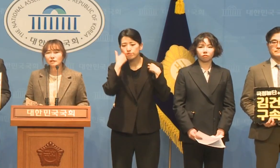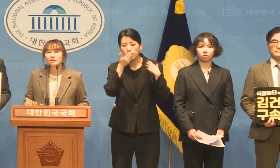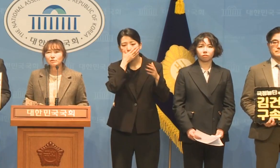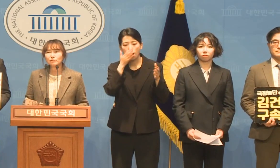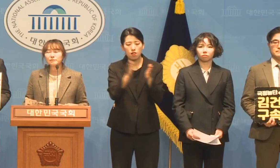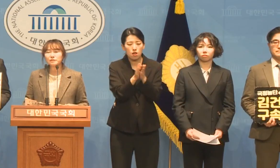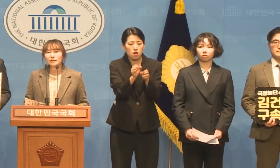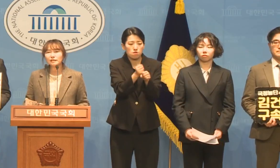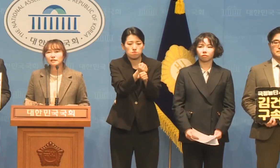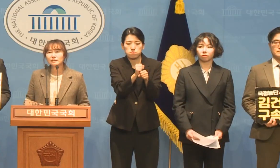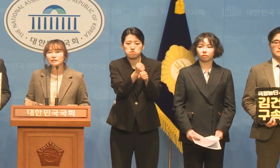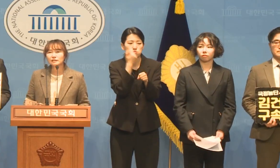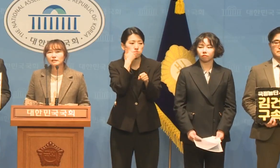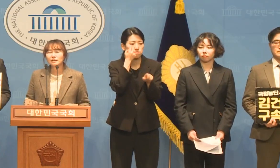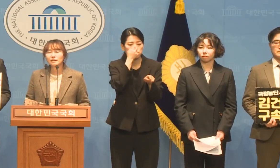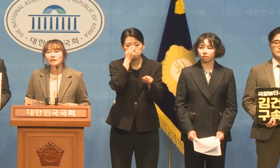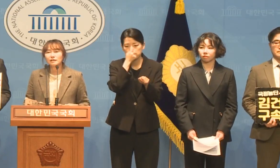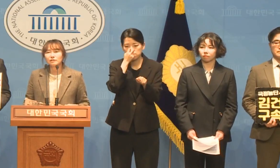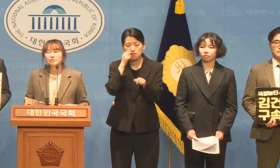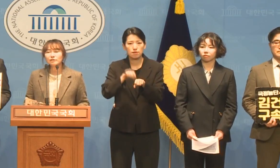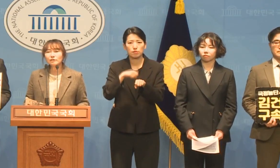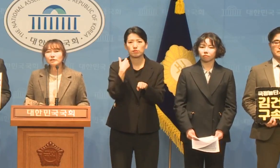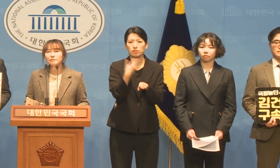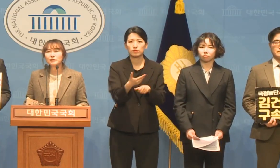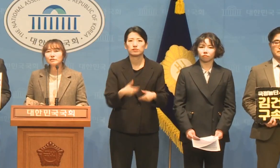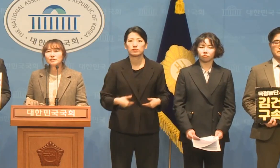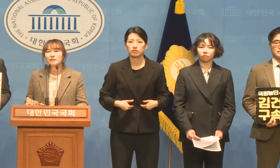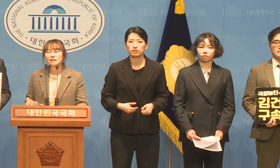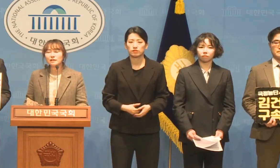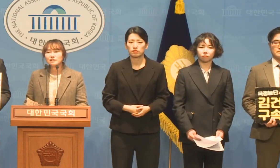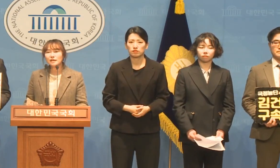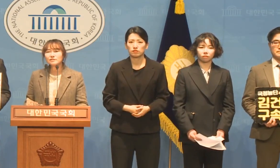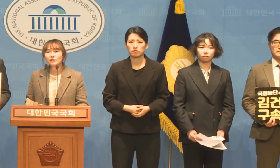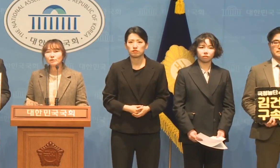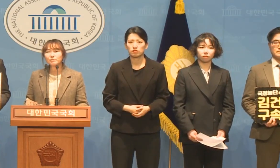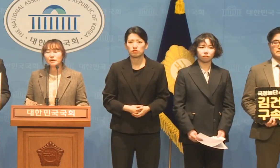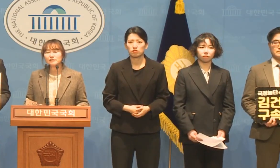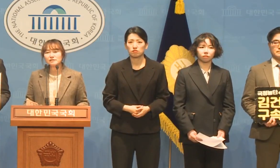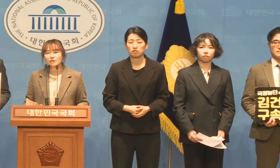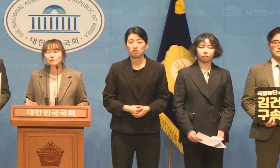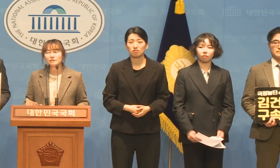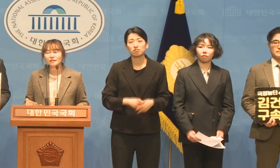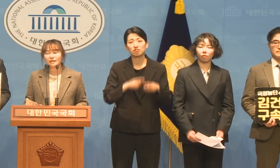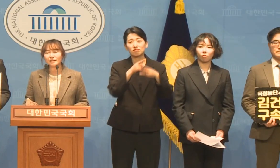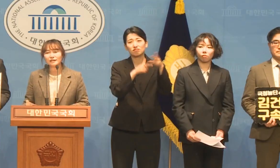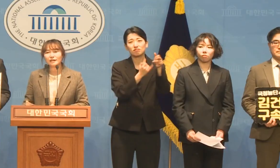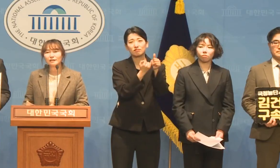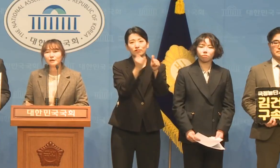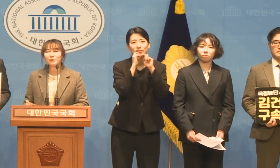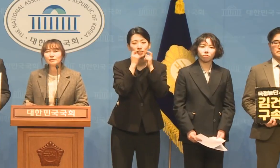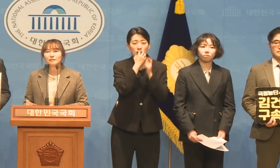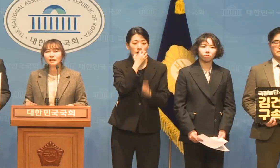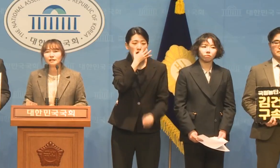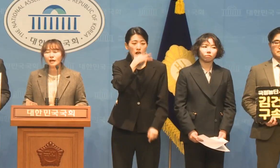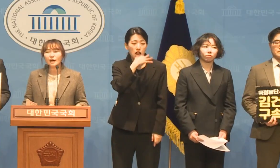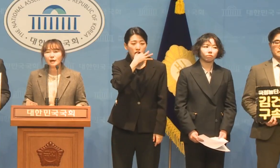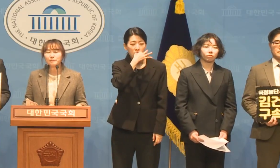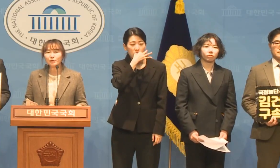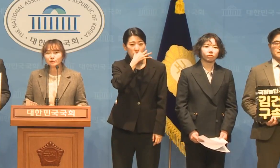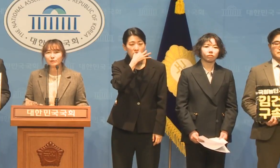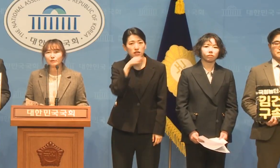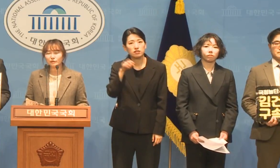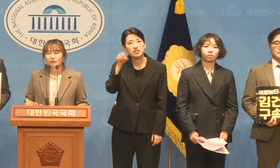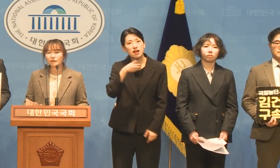것을 촉구합니다. 윤석열, 김건희의 사적 욕망을 채우는 데에 양평 땅